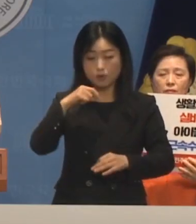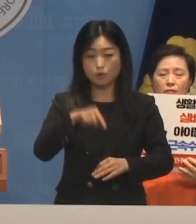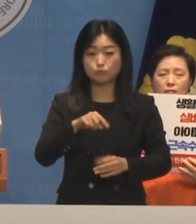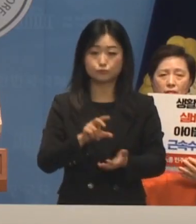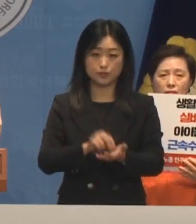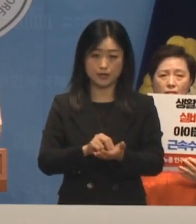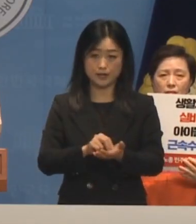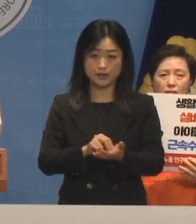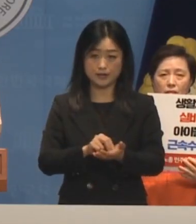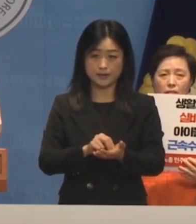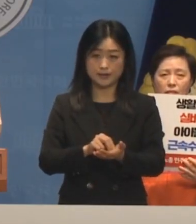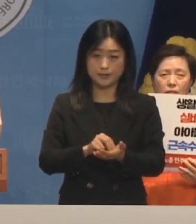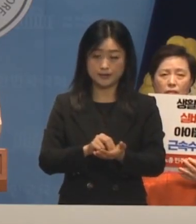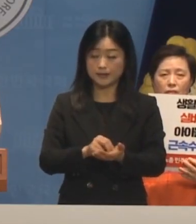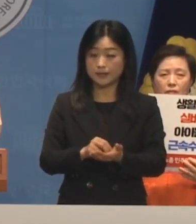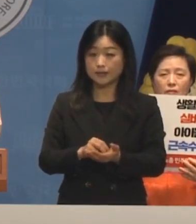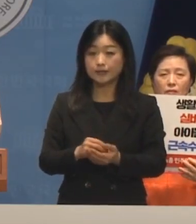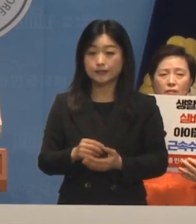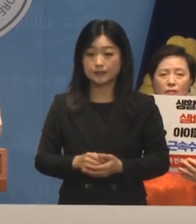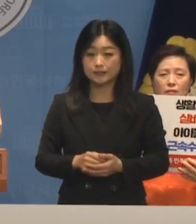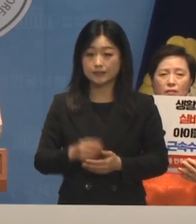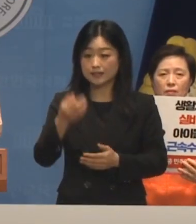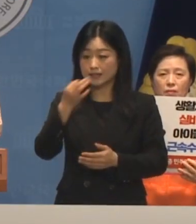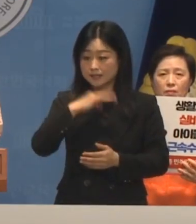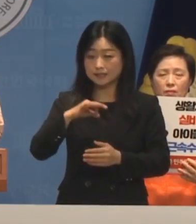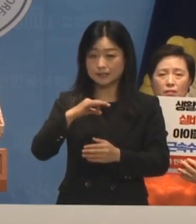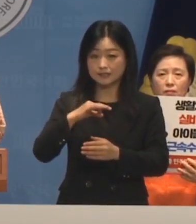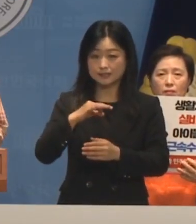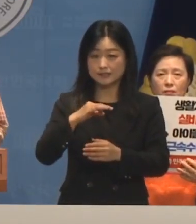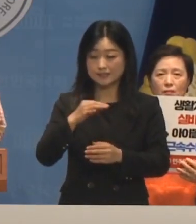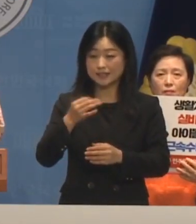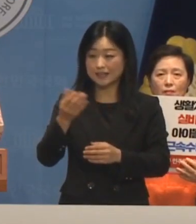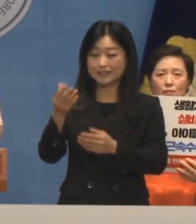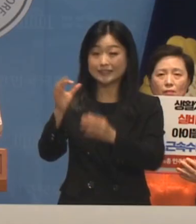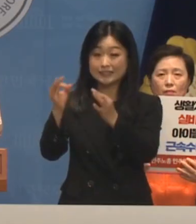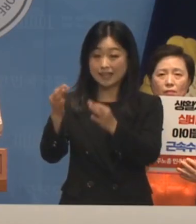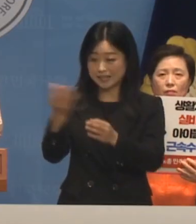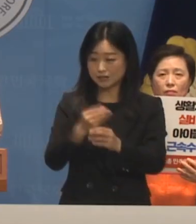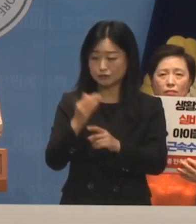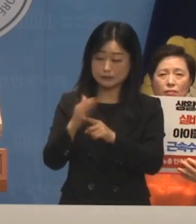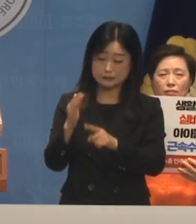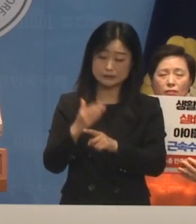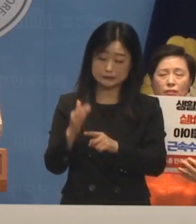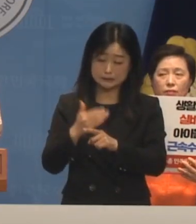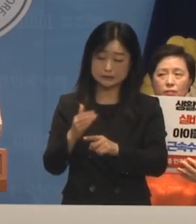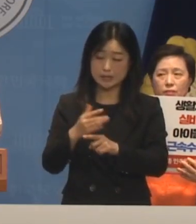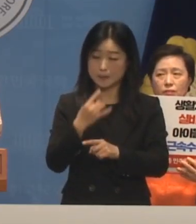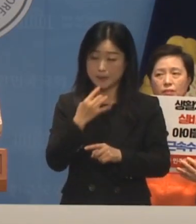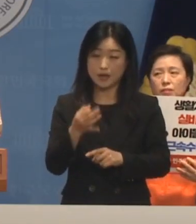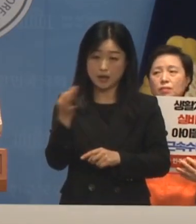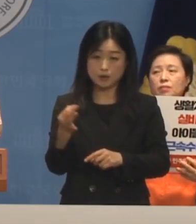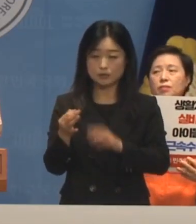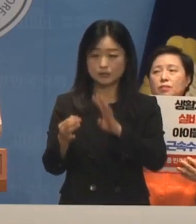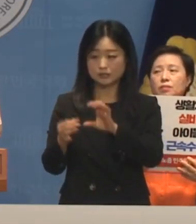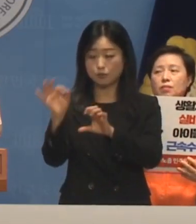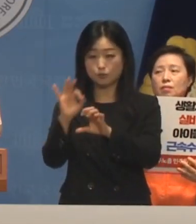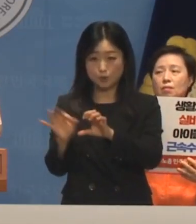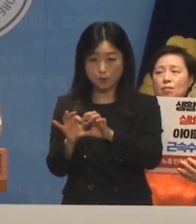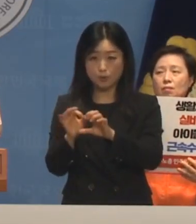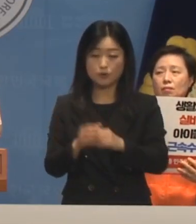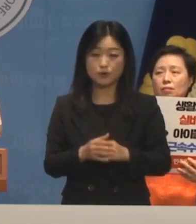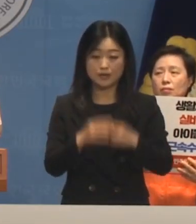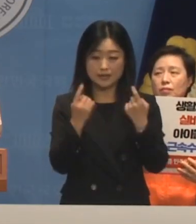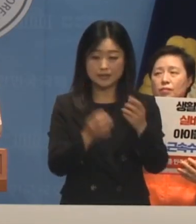원인입니다. 대출 이자만 상환하고 있는 기업들이 45% 수준이고 자영업 폐업률이 통계 작성 이래